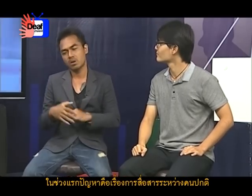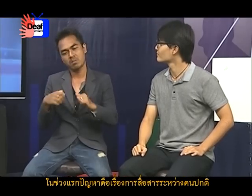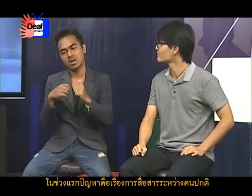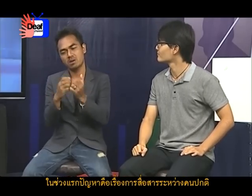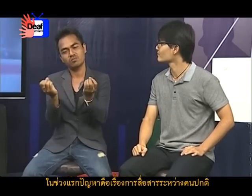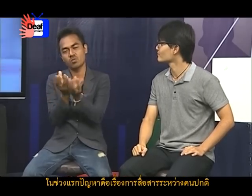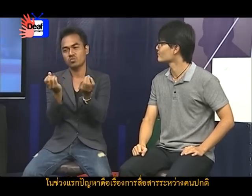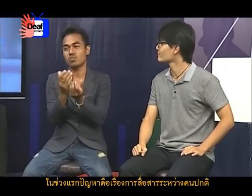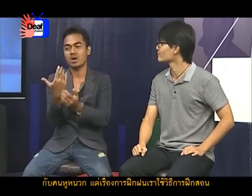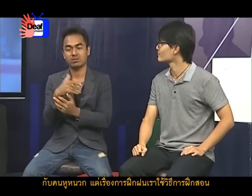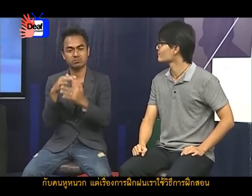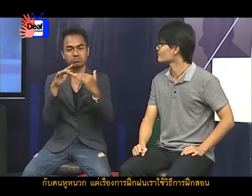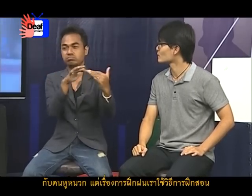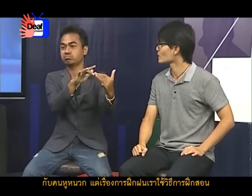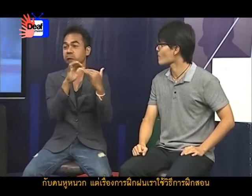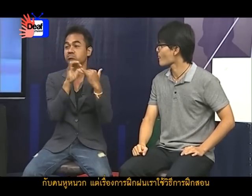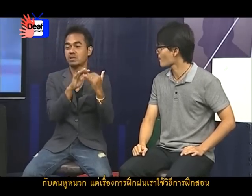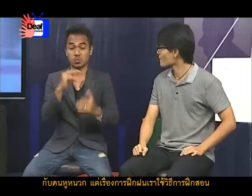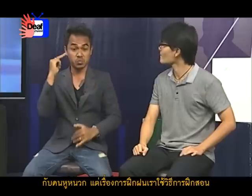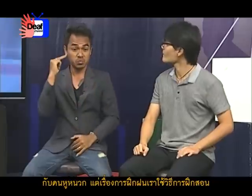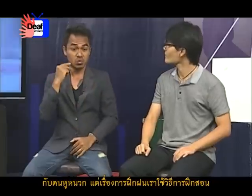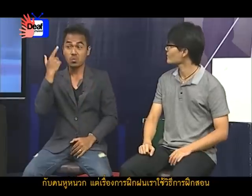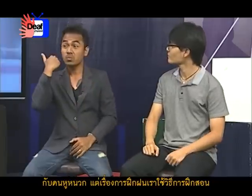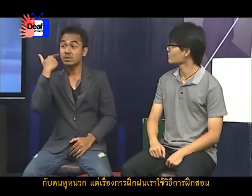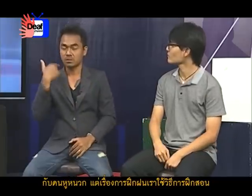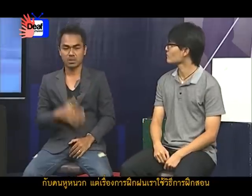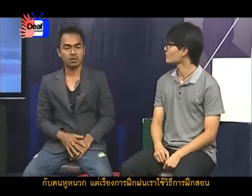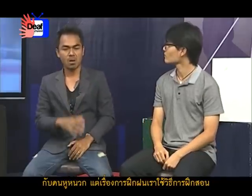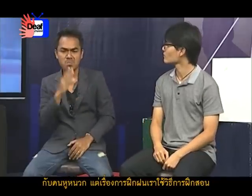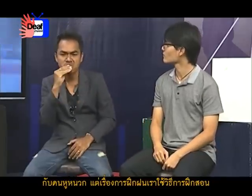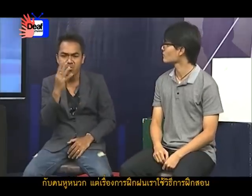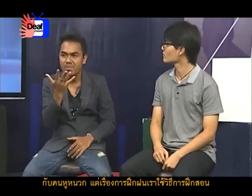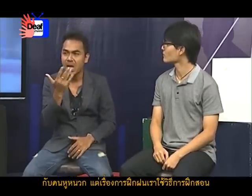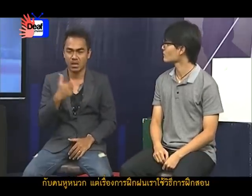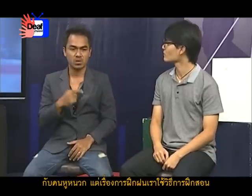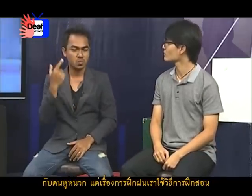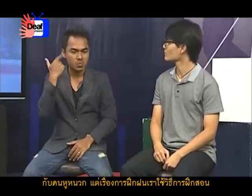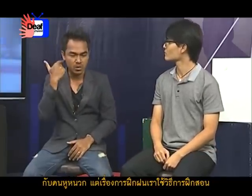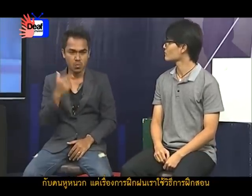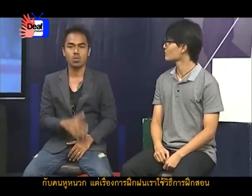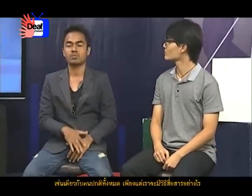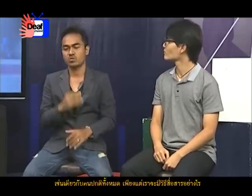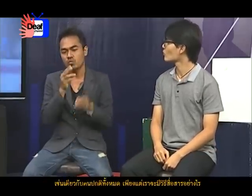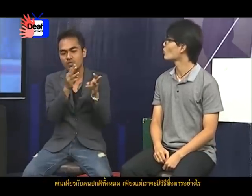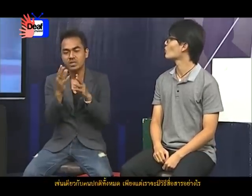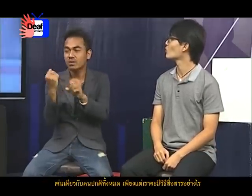างคนปกติแล้วก็คนหูหนวกนะฮะแต่สิ่งในเรื่องของการฝึกฝนและการฝึกซ้อมเนี่ยเราก็จะทำเหมือนคนป